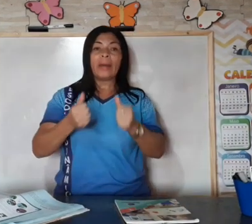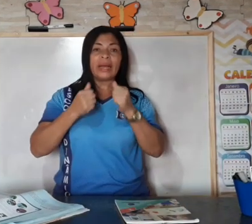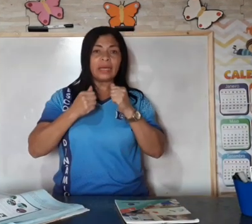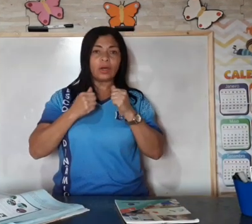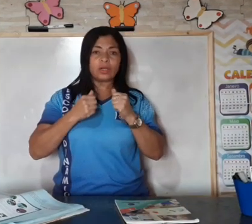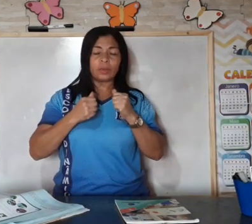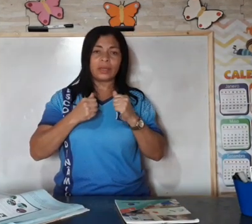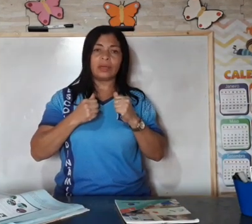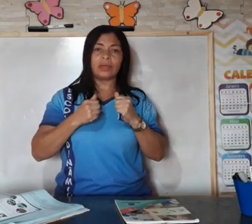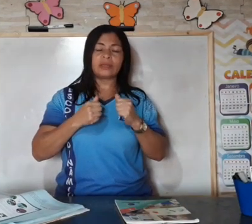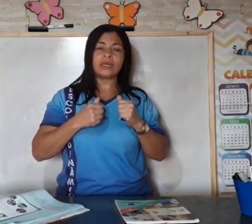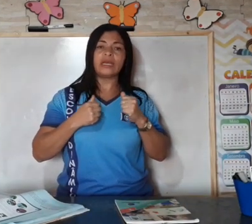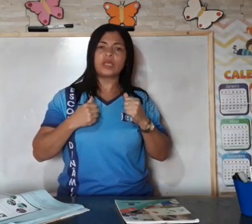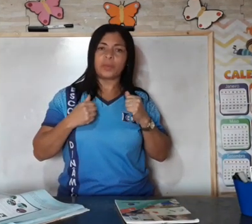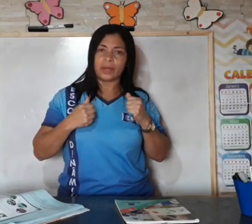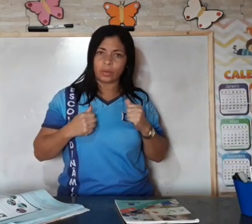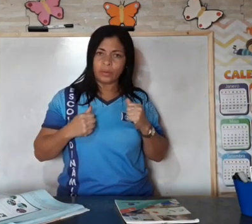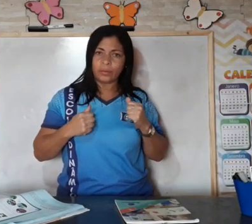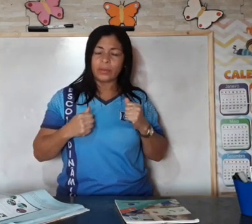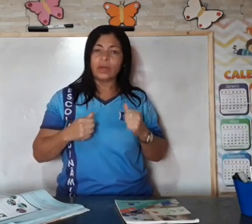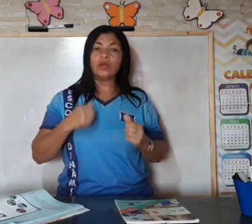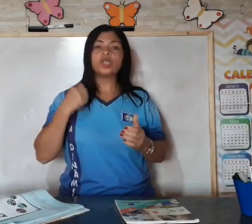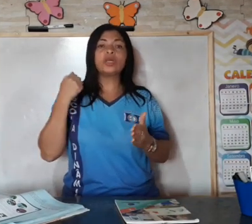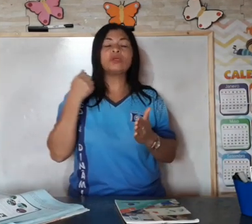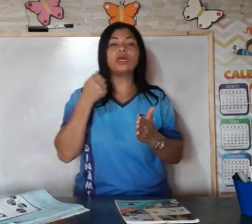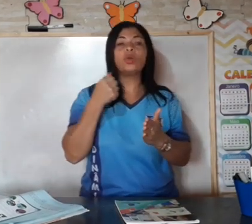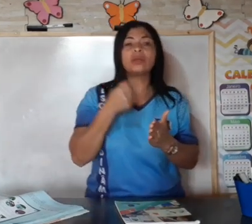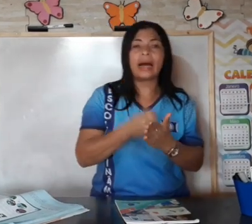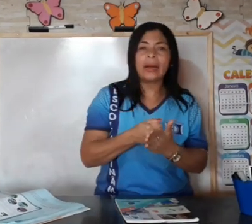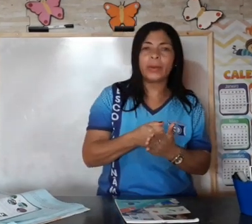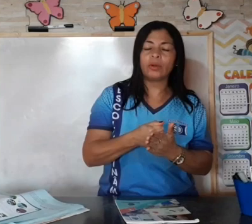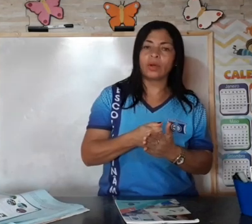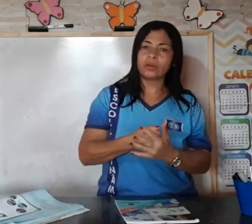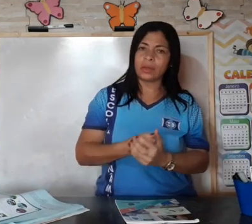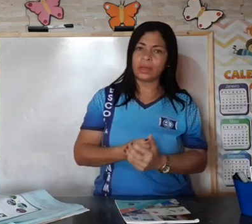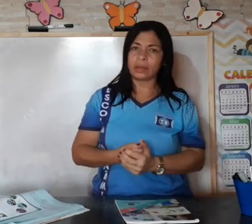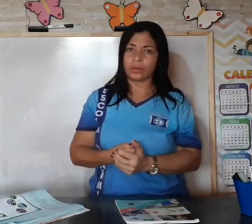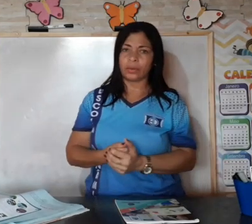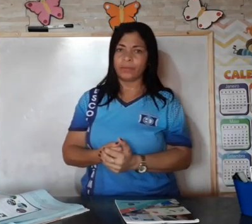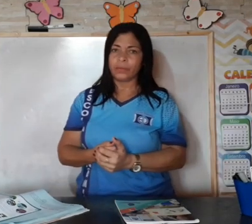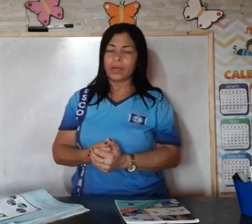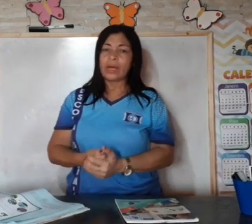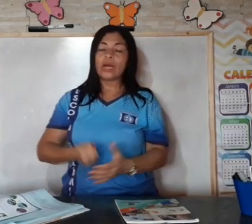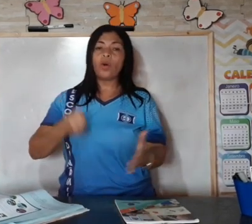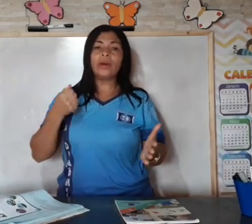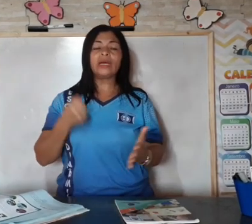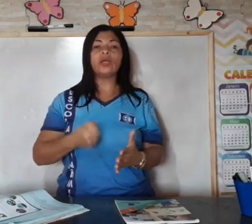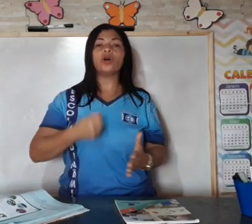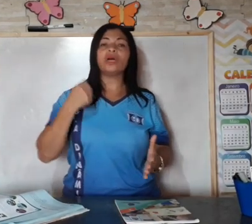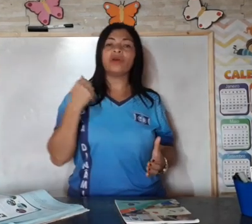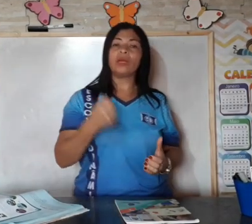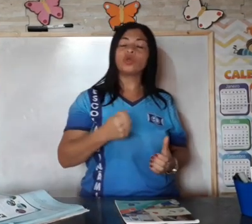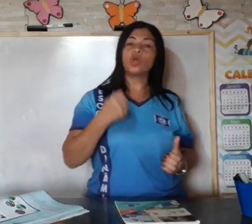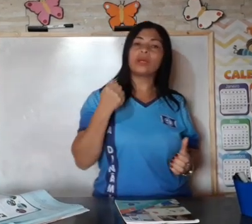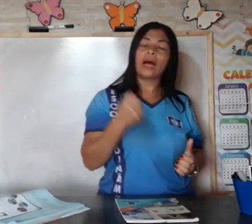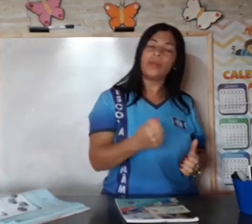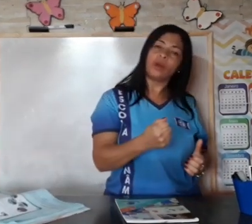Para que nós obtenhamos esse respeito, nós temos que lutar pelo nosso direito. E como é que nós deveremos lutar pelo